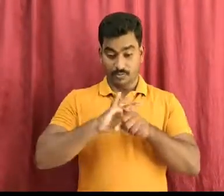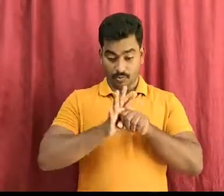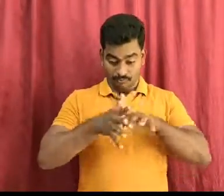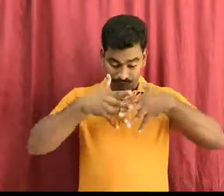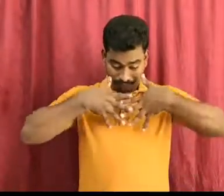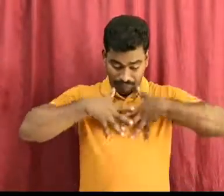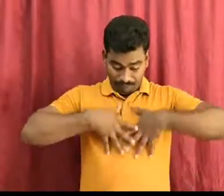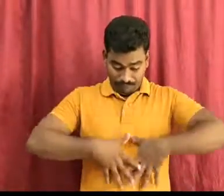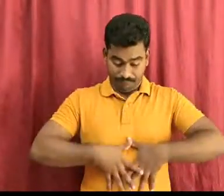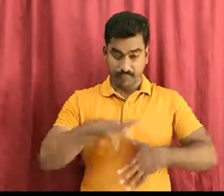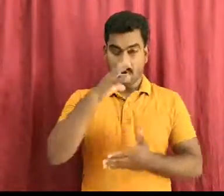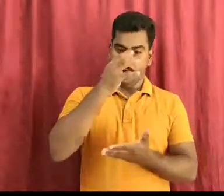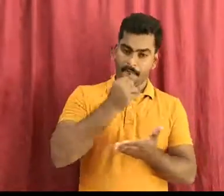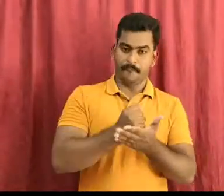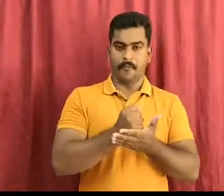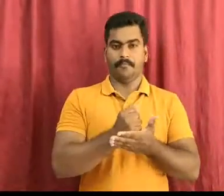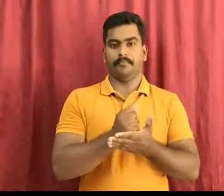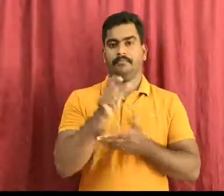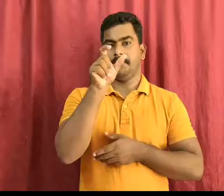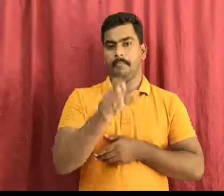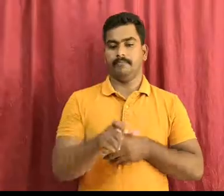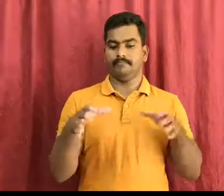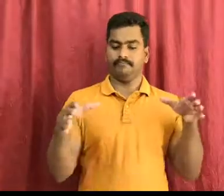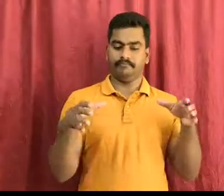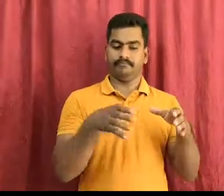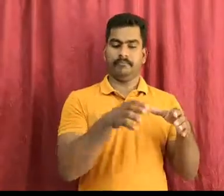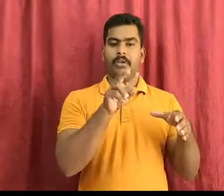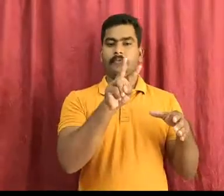23,452 പേർക്ക് ഇതുവരെ രോഗബാധ സ്ഥിരീകരിച്ചു.